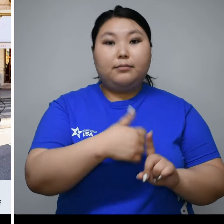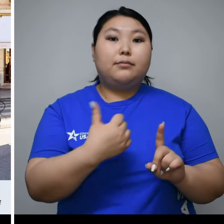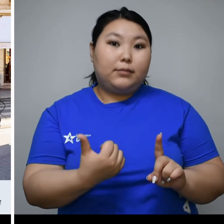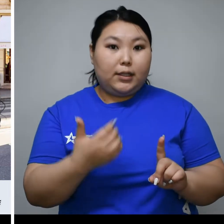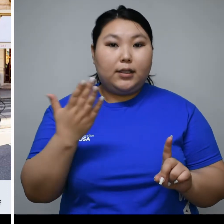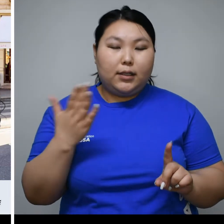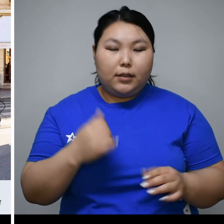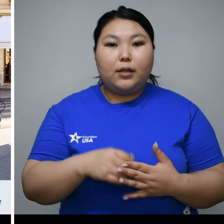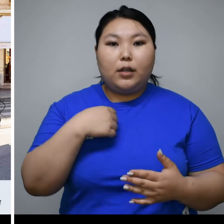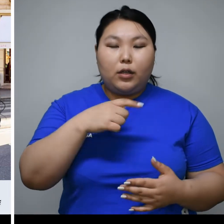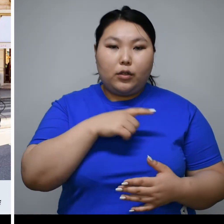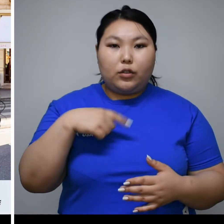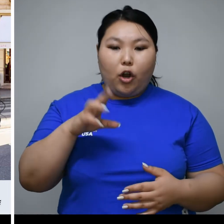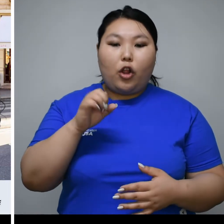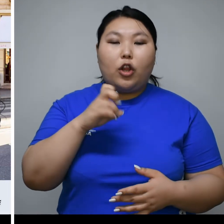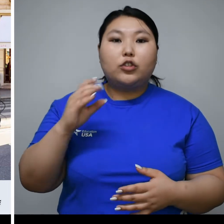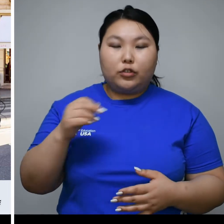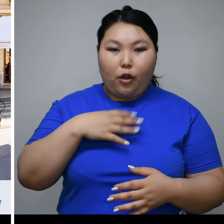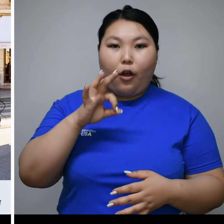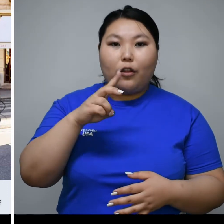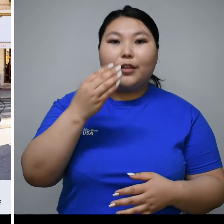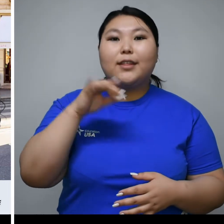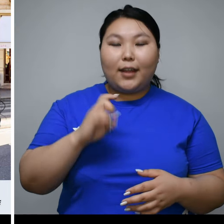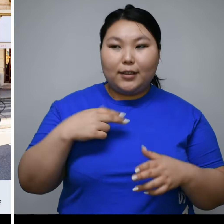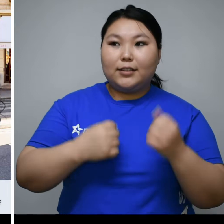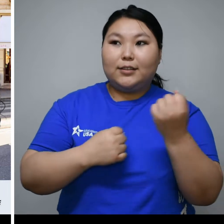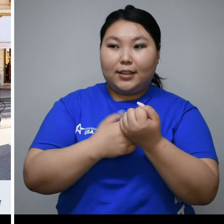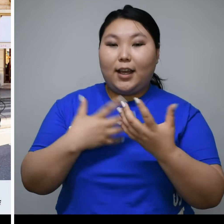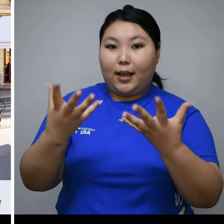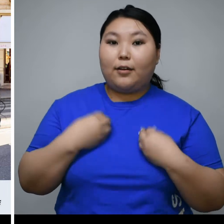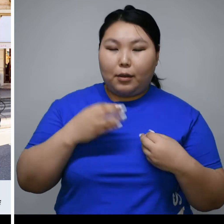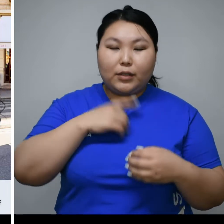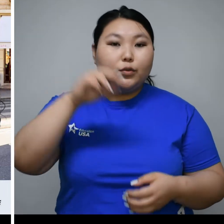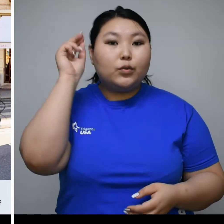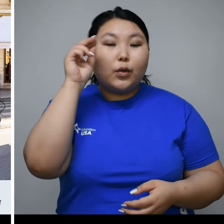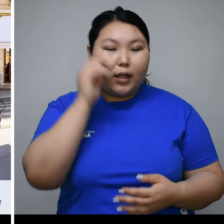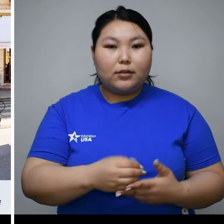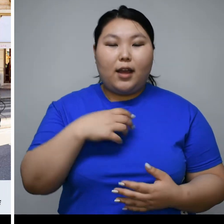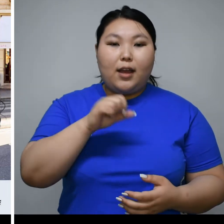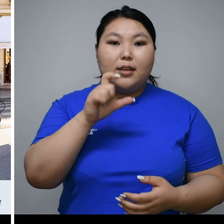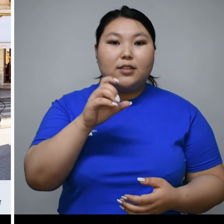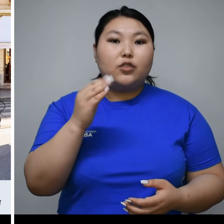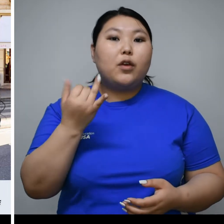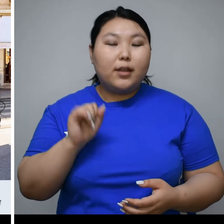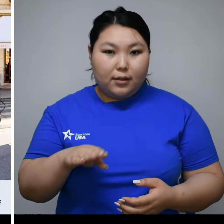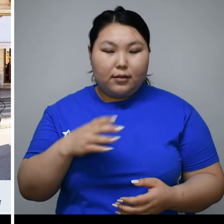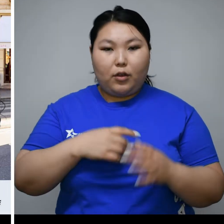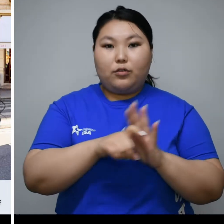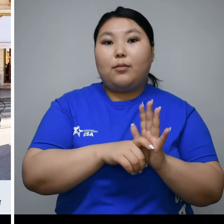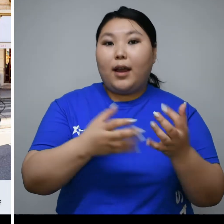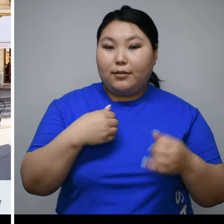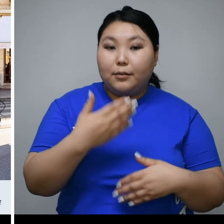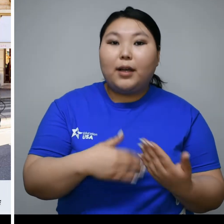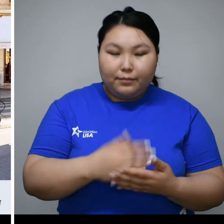параллелээр Lewis Clark State College-д онлайнаар тэтгэлэг аваад бас суралцаад associate degree-ийг хамгаалсан